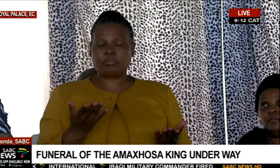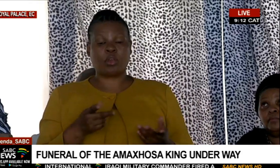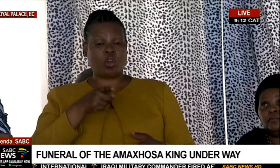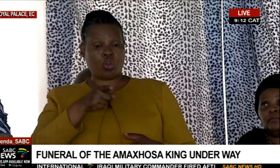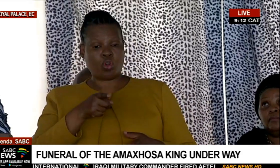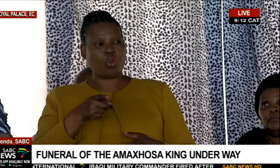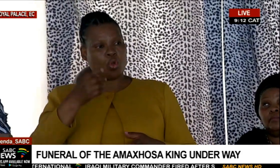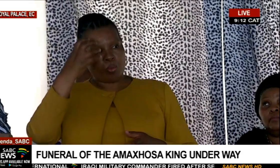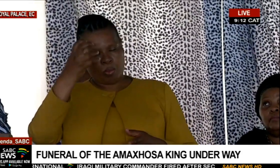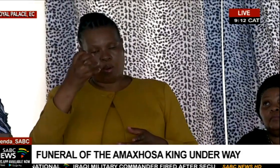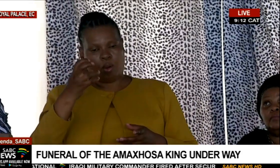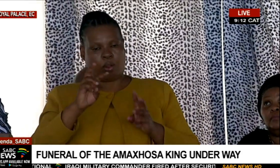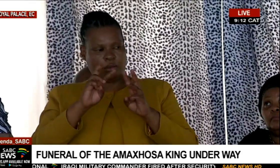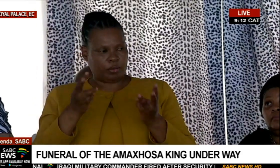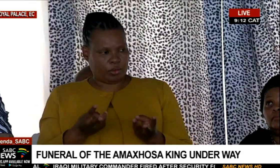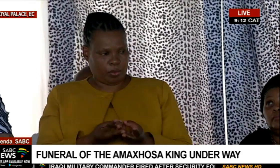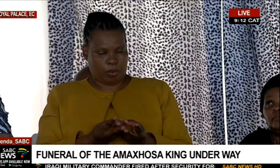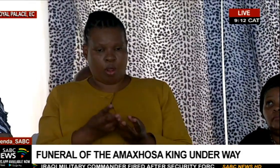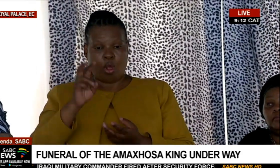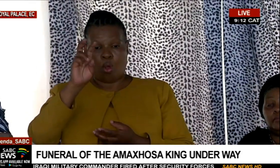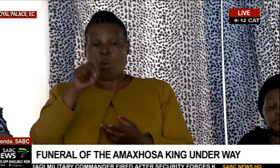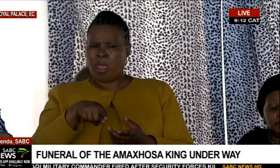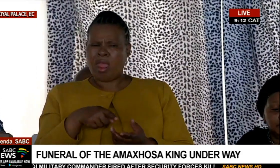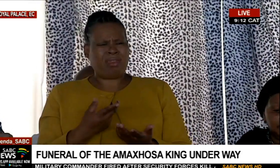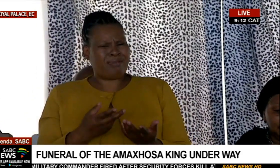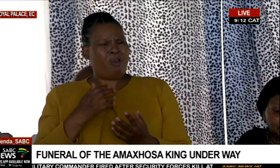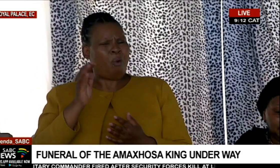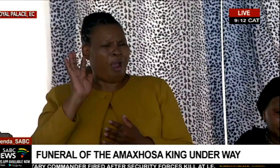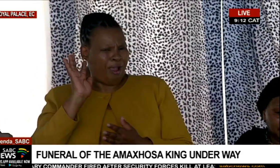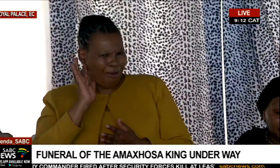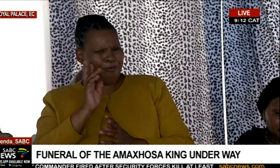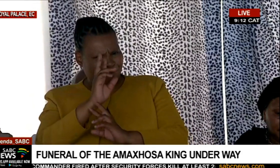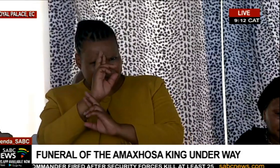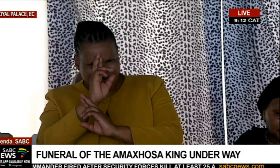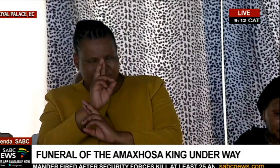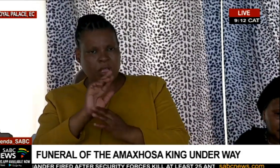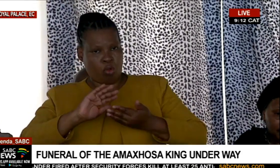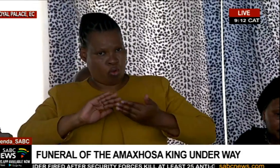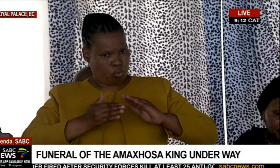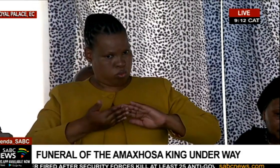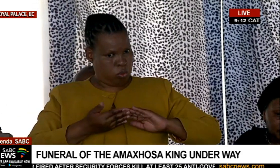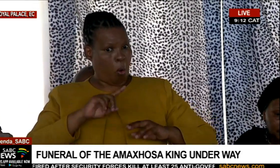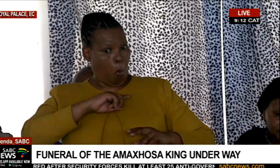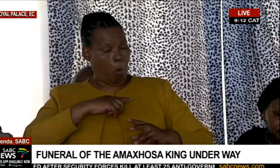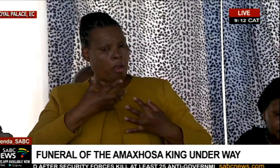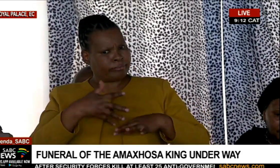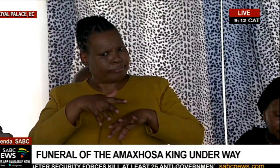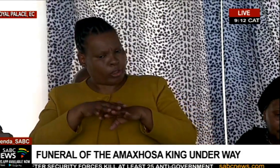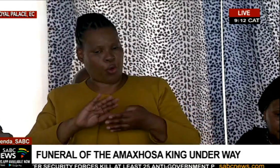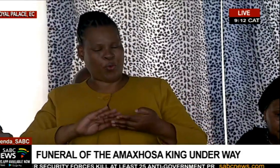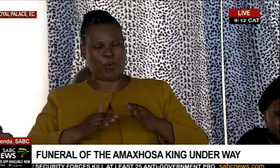uzwelonke wehla wasisicaka sabantu bakhe kunjalo nje wahlala zole phakathi